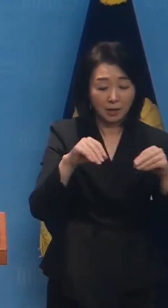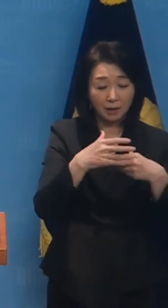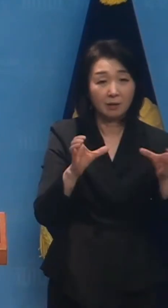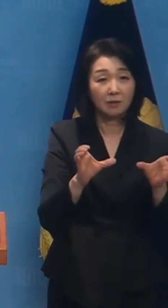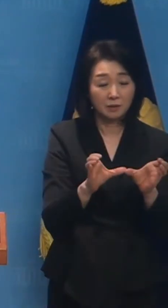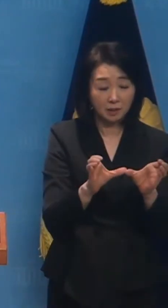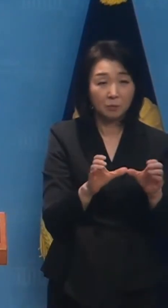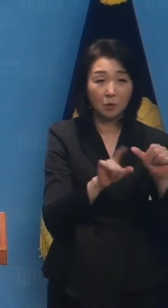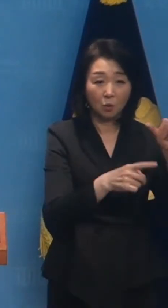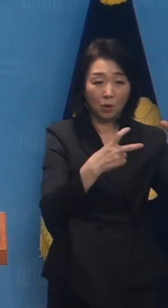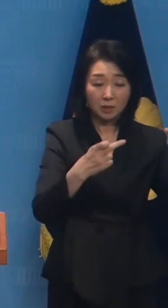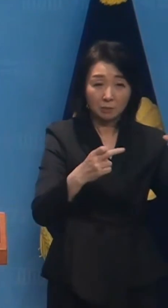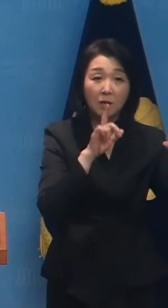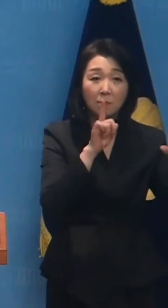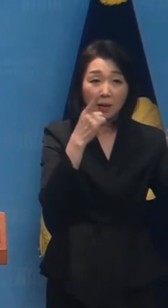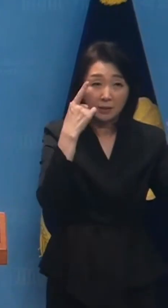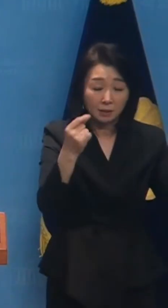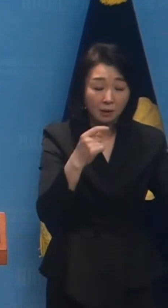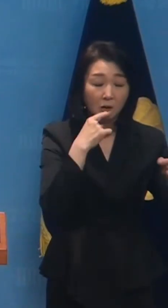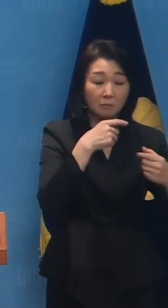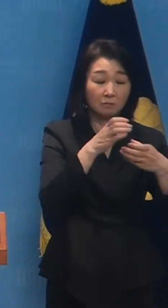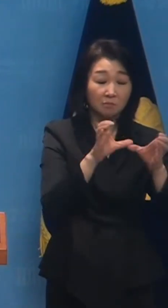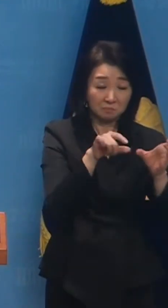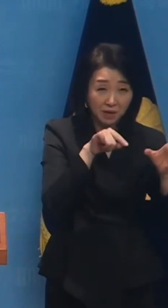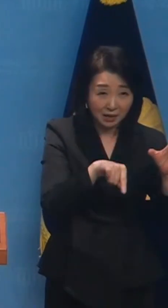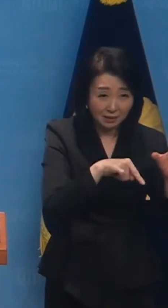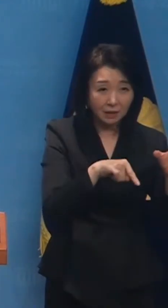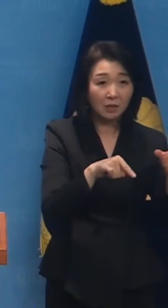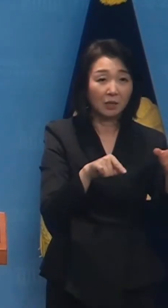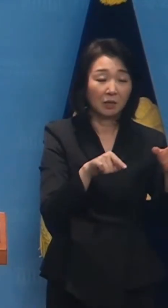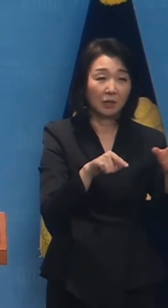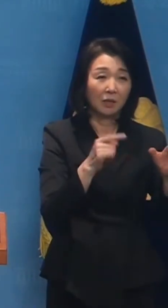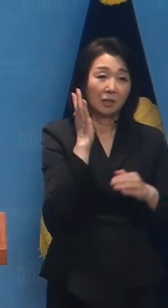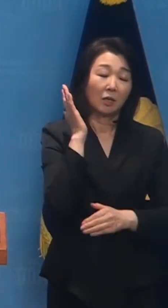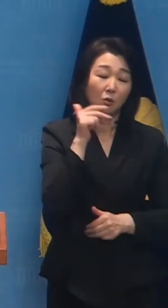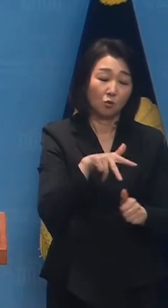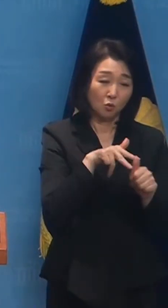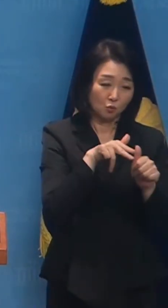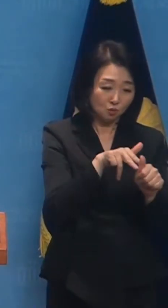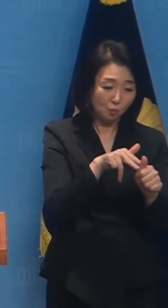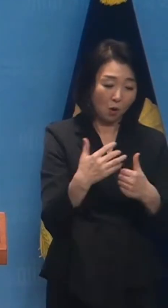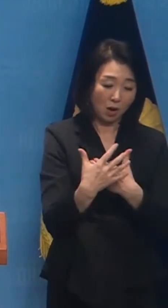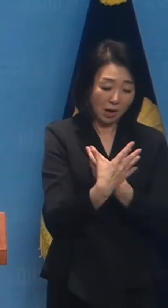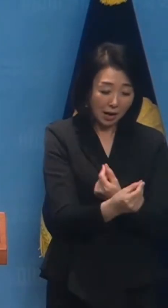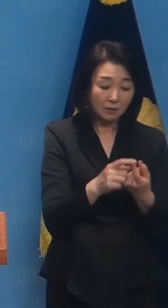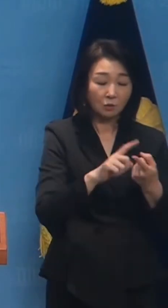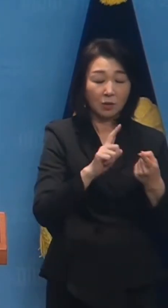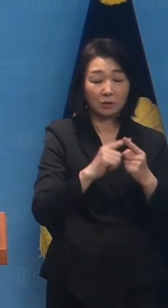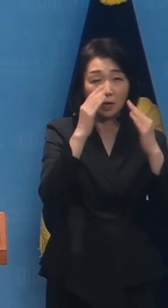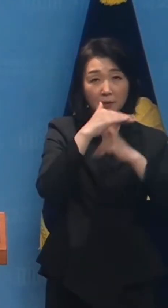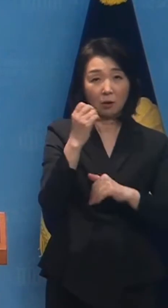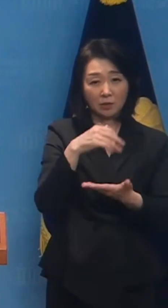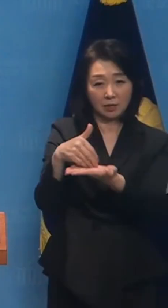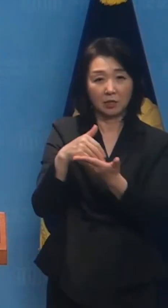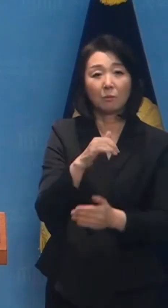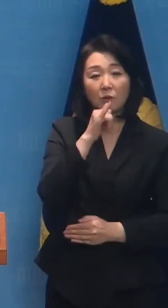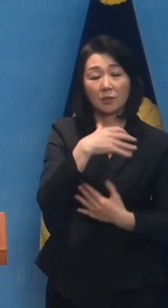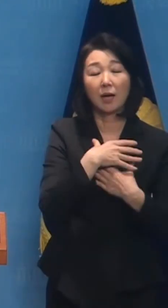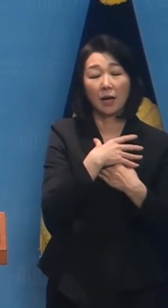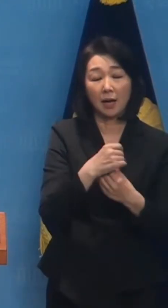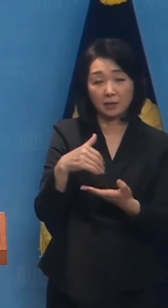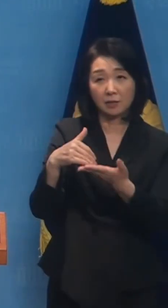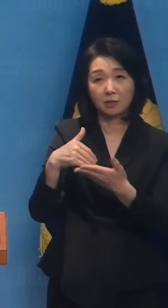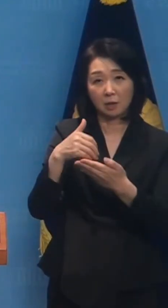브리핑에서 공지한 것처럼 민주파출소 내 대통령 후보 안전 등과 관련한 내용을 별도 제보받을 수 있게